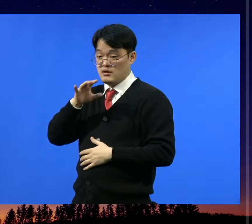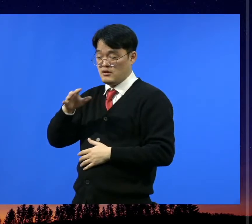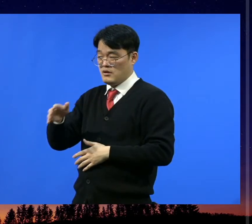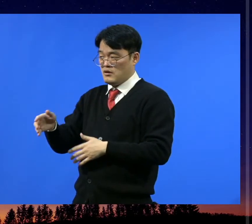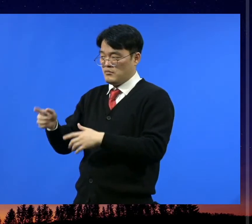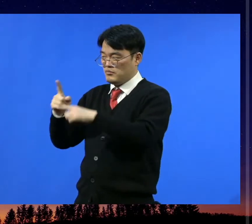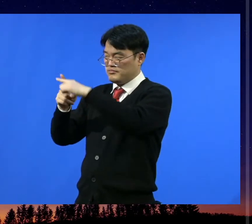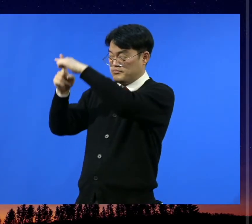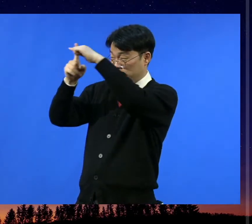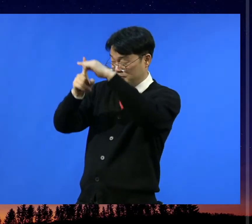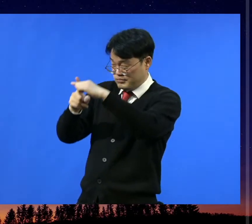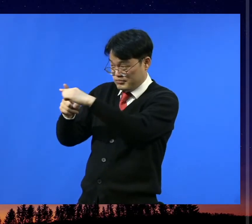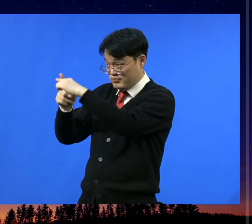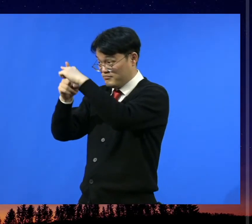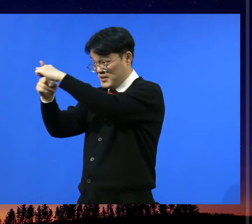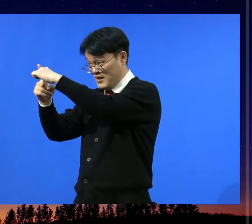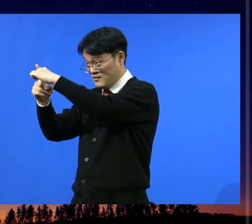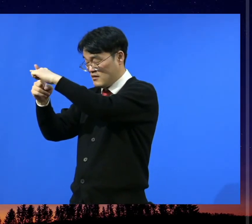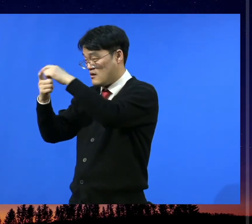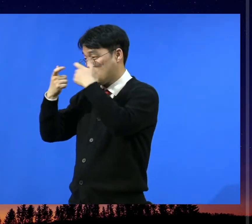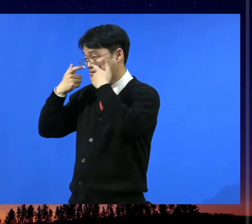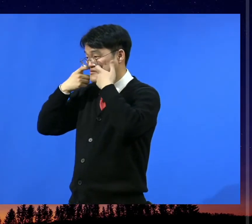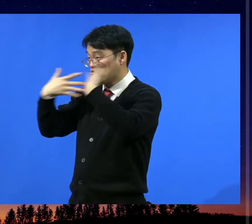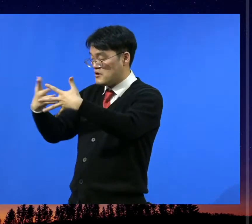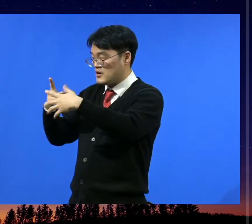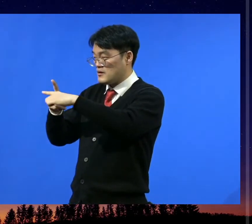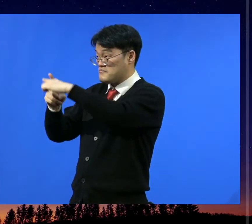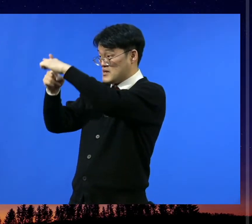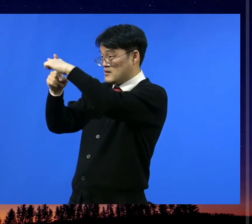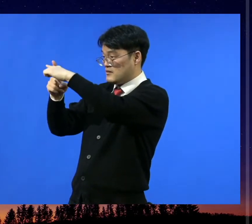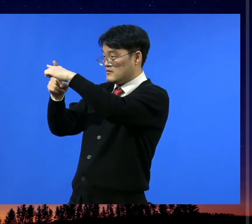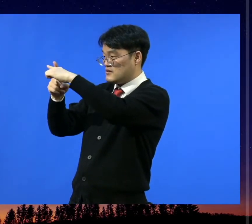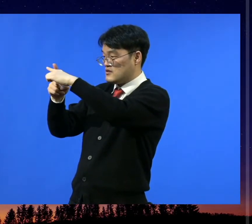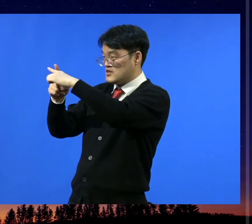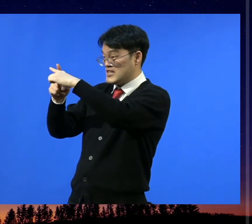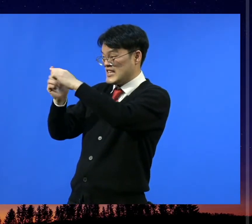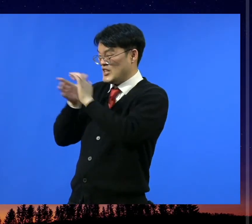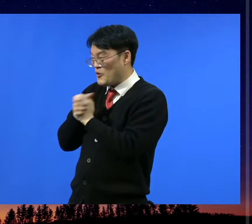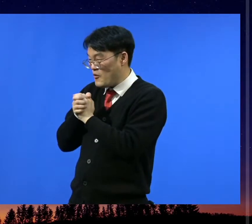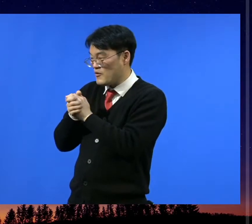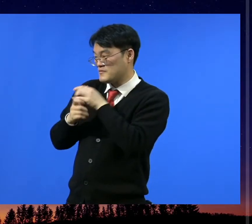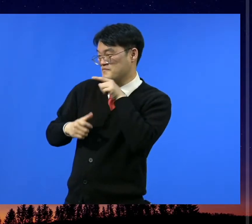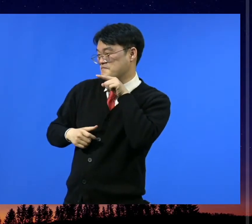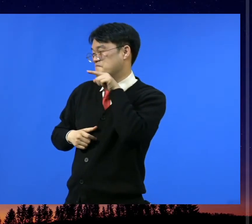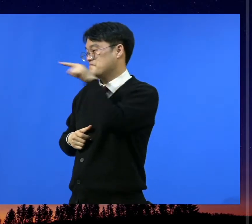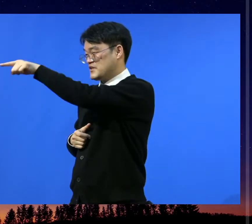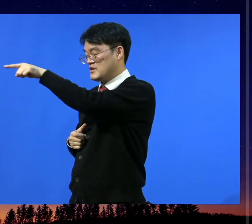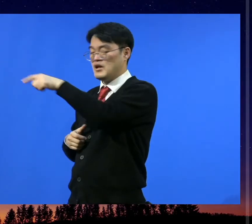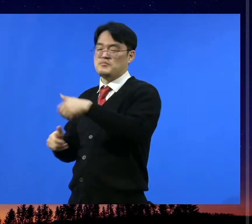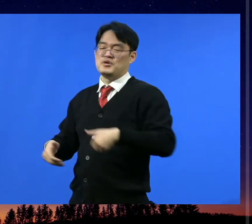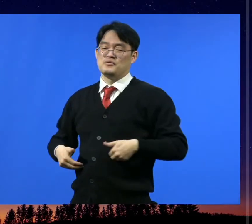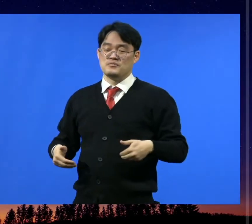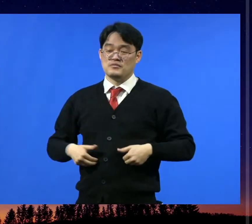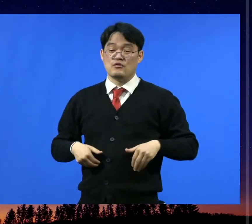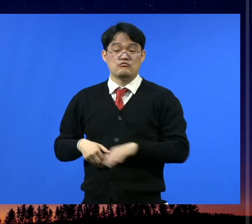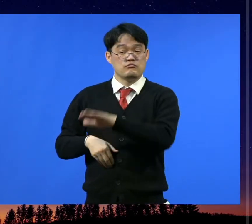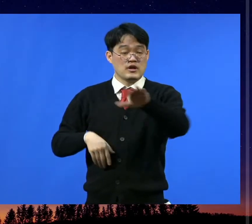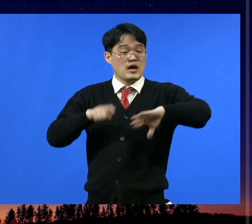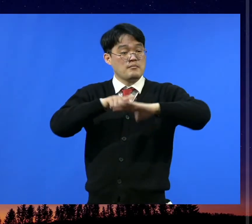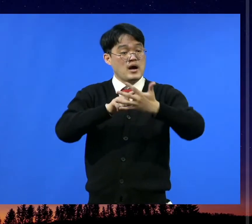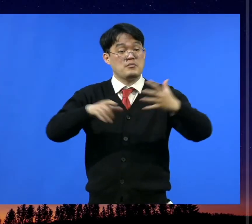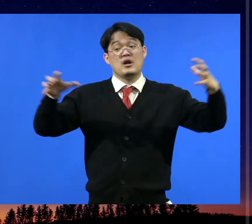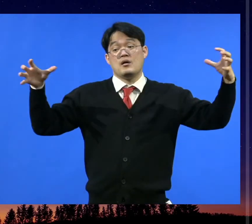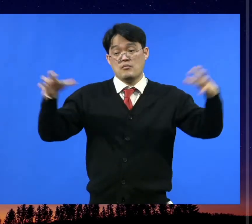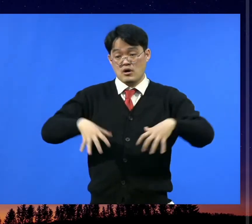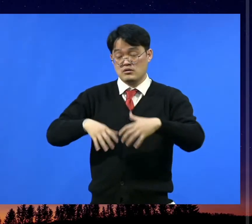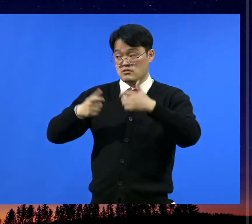초점을 분명히 맞춰야 된다는 거예요. 오늘 여러분, 우리가 이 금요일 날 모여서 기도할 때 마찬가지, 우리의 마음을 모아서 정확한